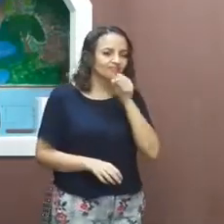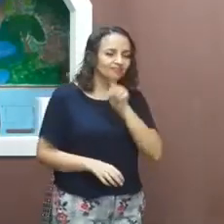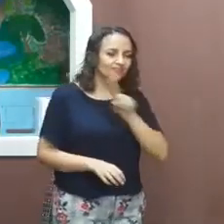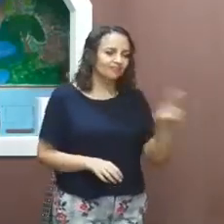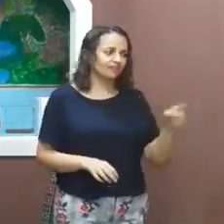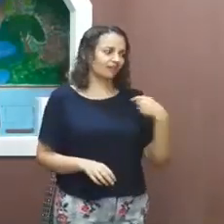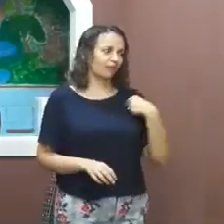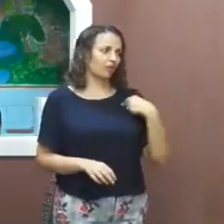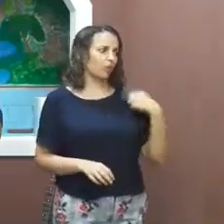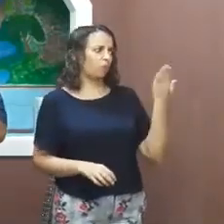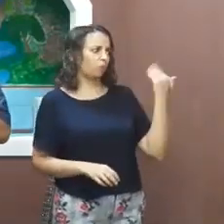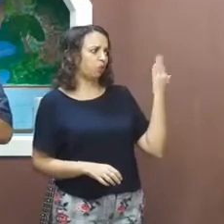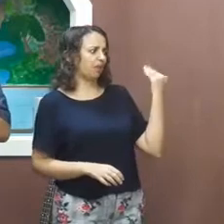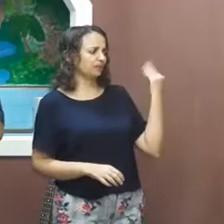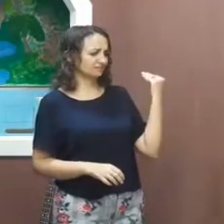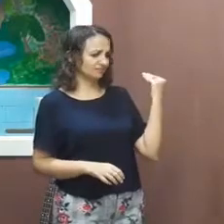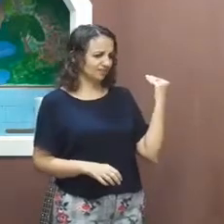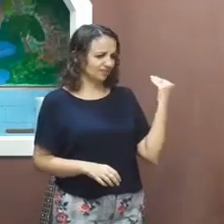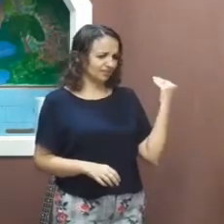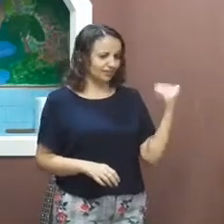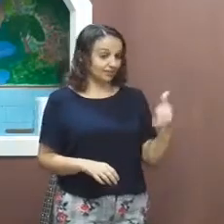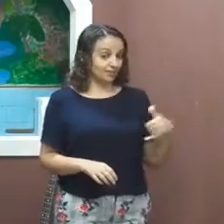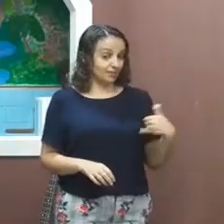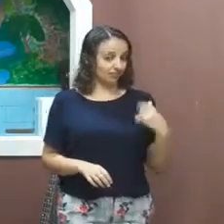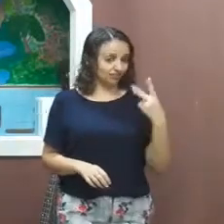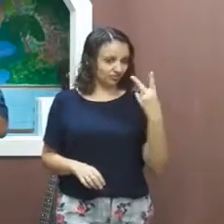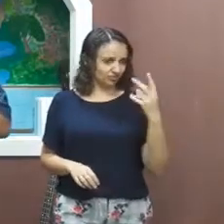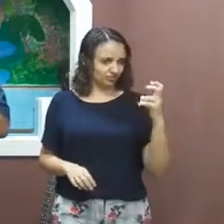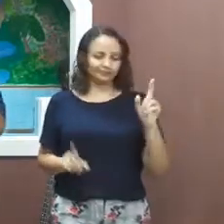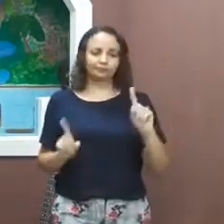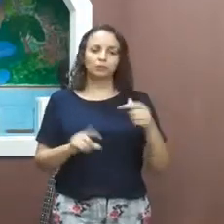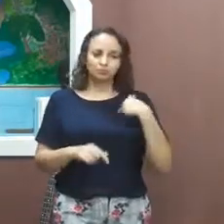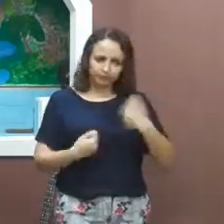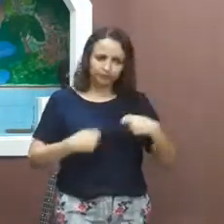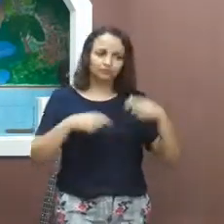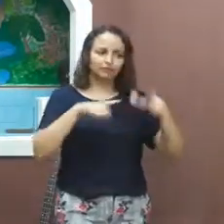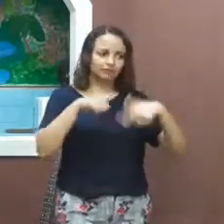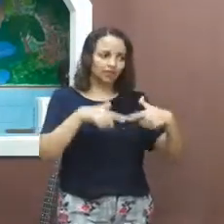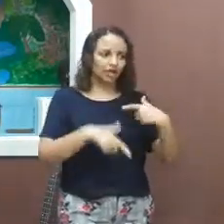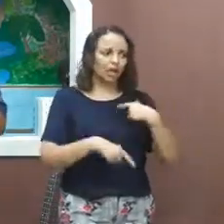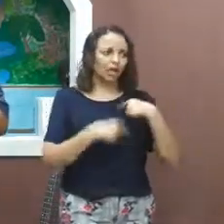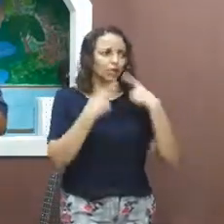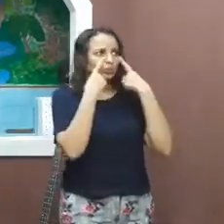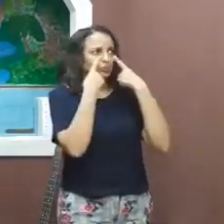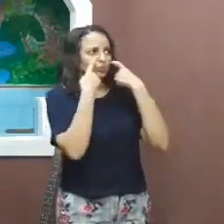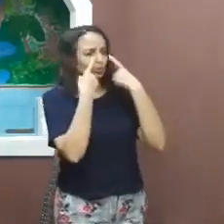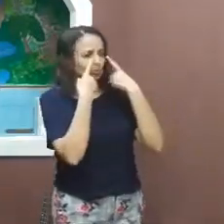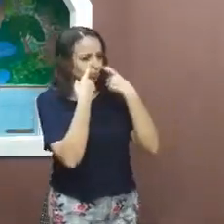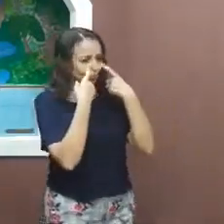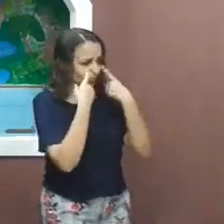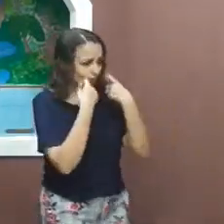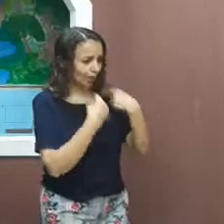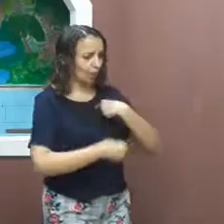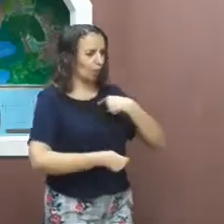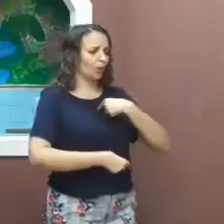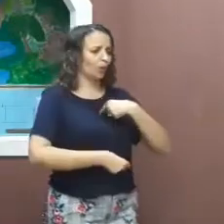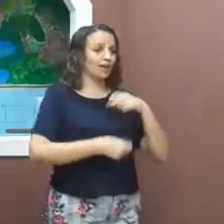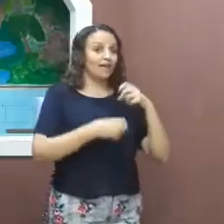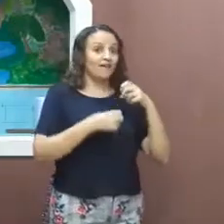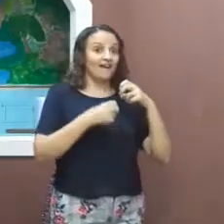de 25 anos, eu não posso trabalhar não. Na minha época, eu chorei, eu urrei